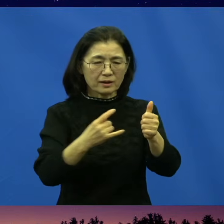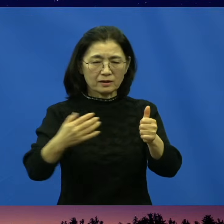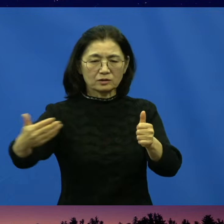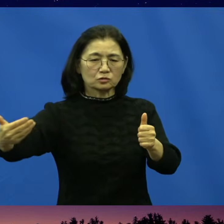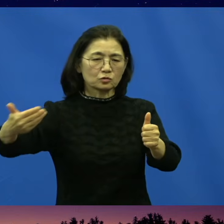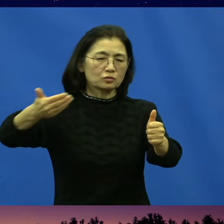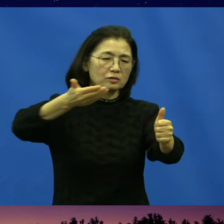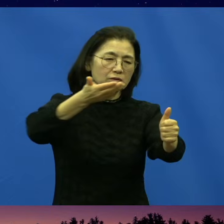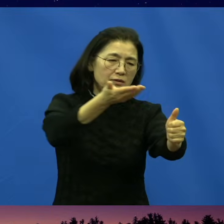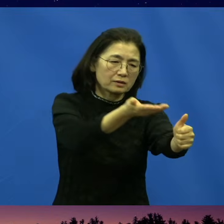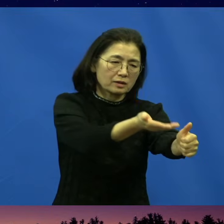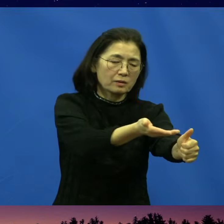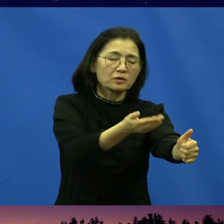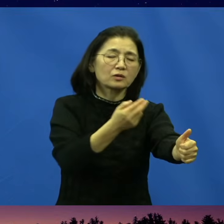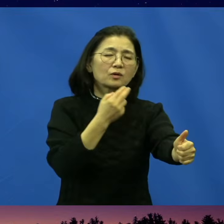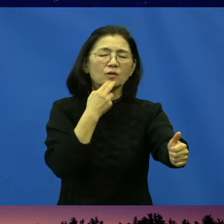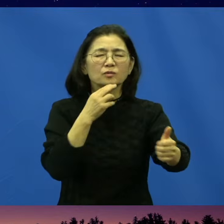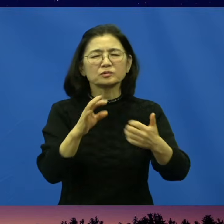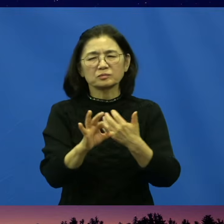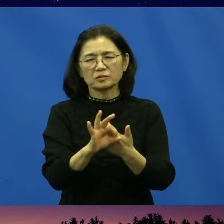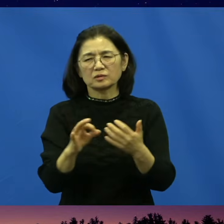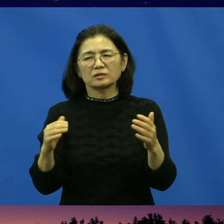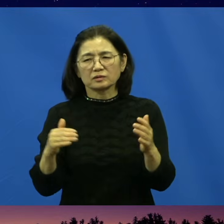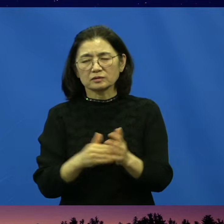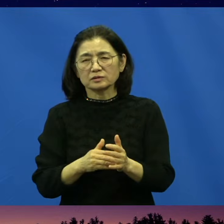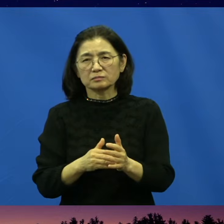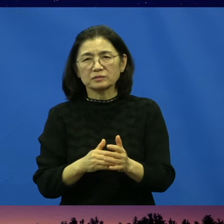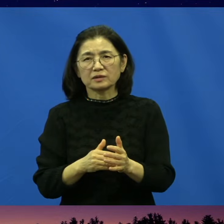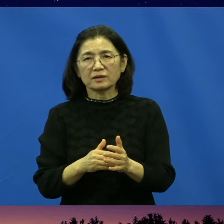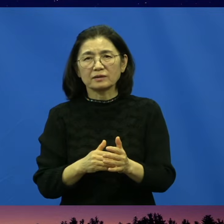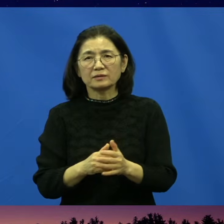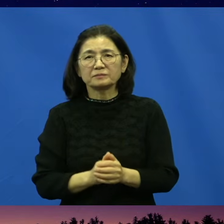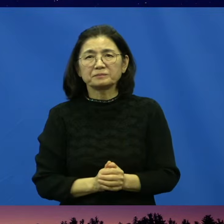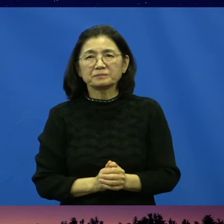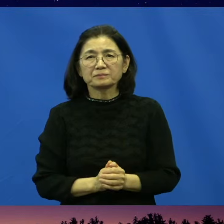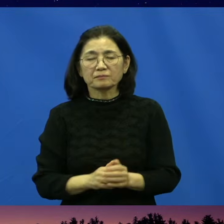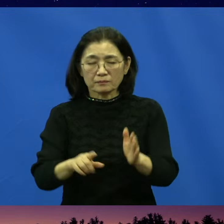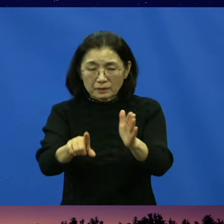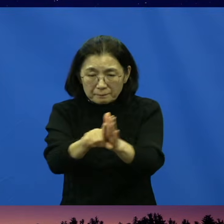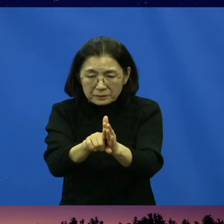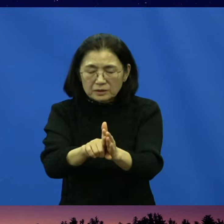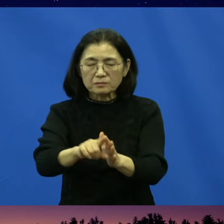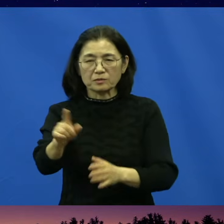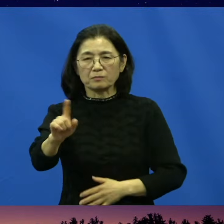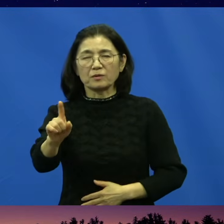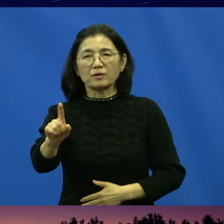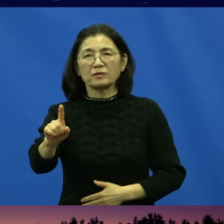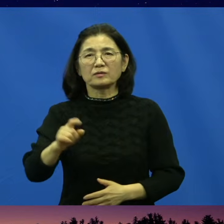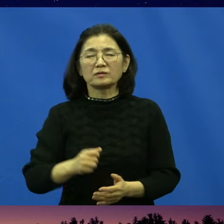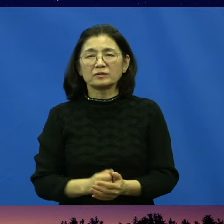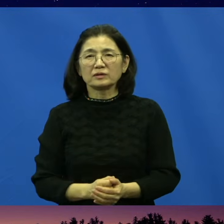여러분, 믿음이라는 것은 바로 이 지점에서 드러나는 것입니다.